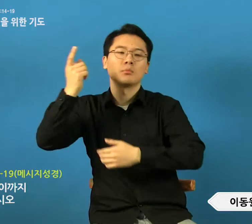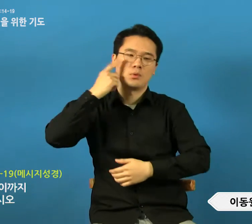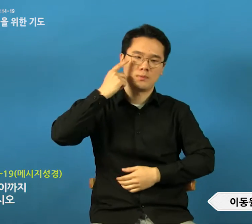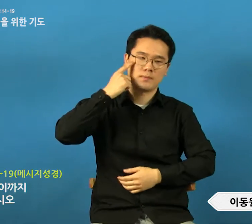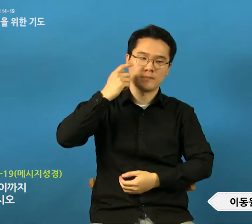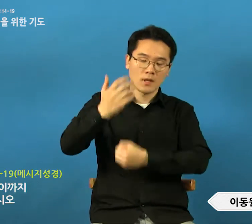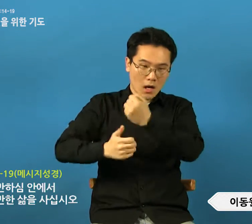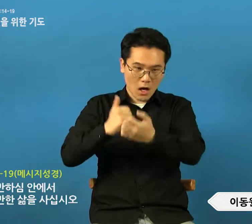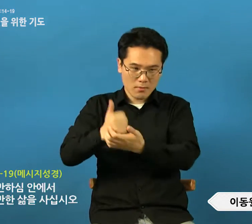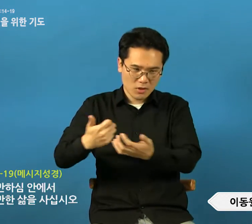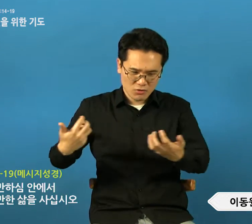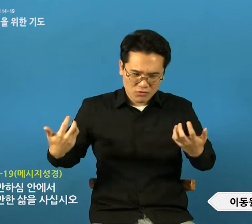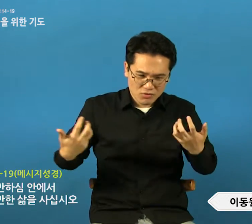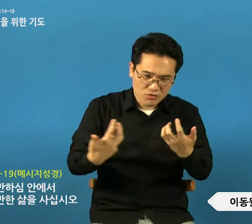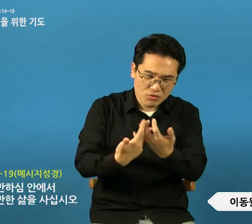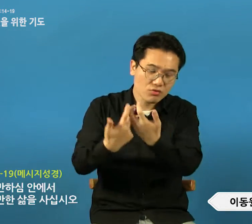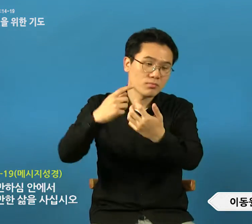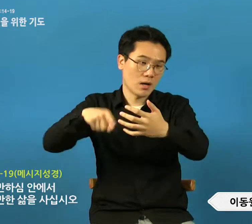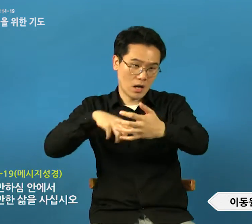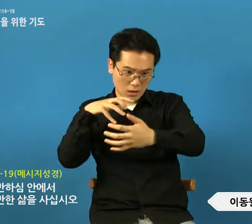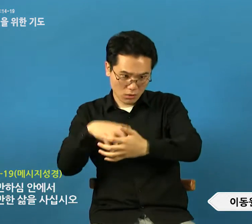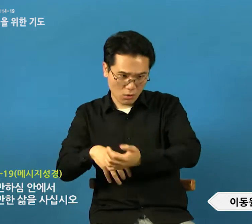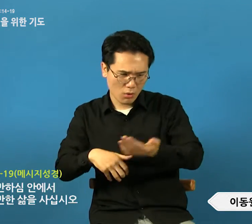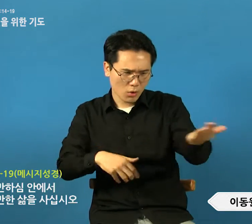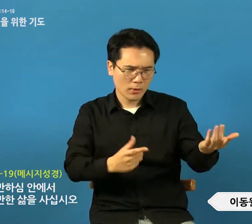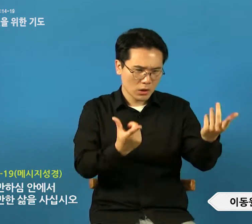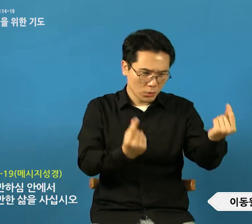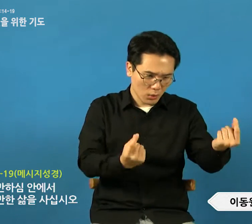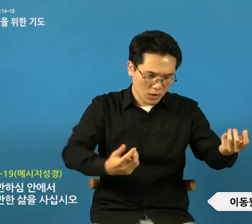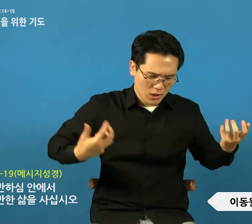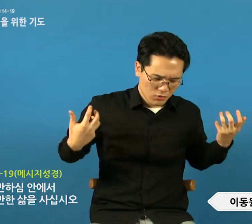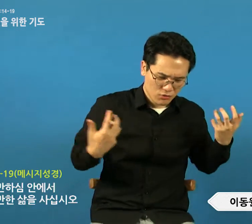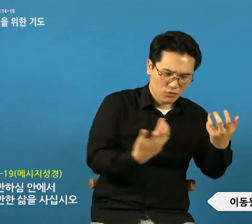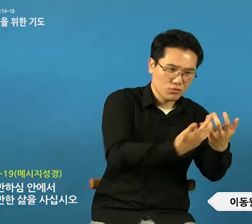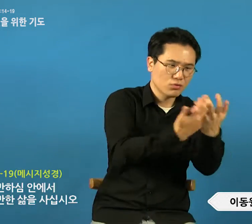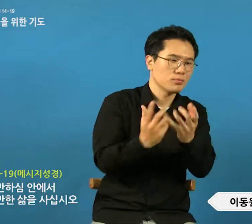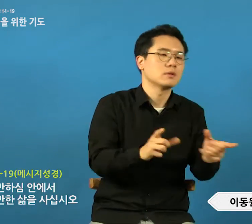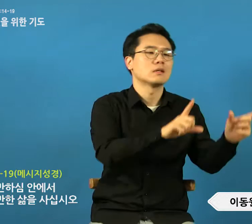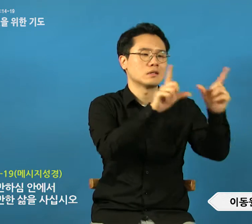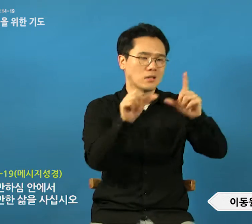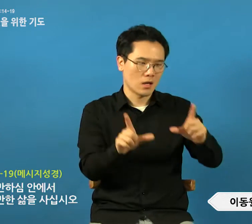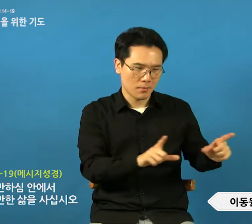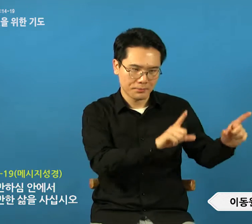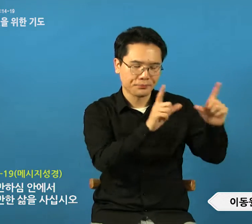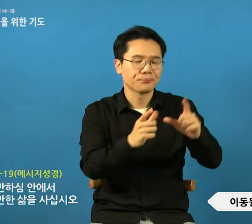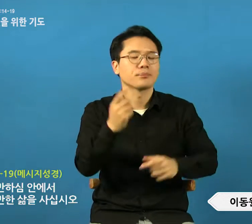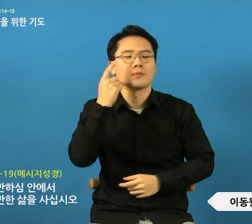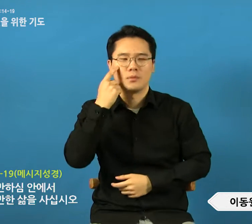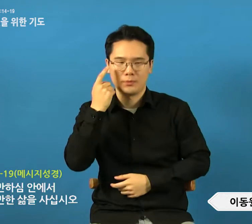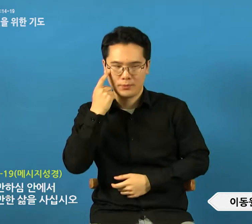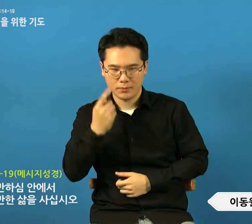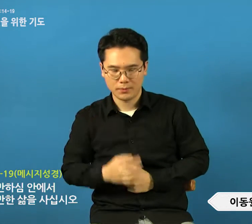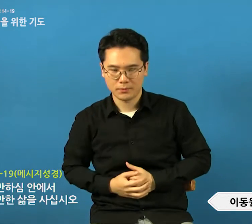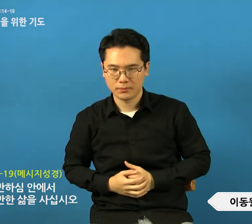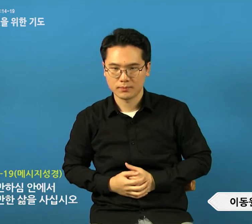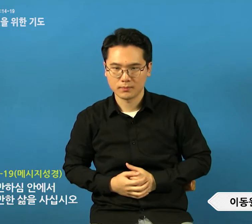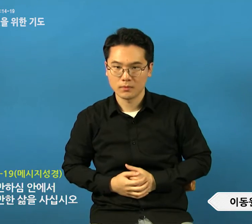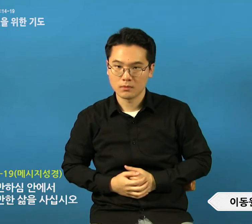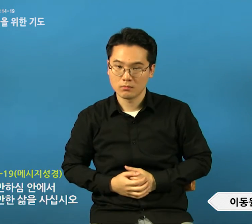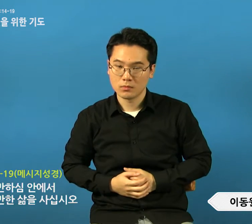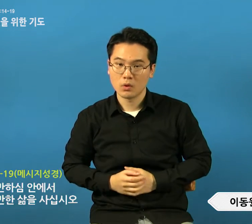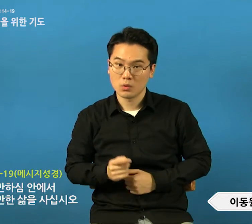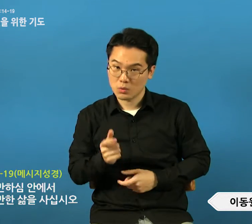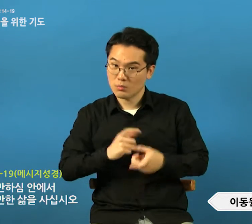보십시오. 하나님의 충만하심 안에서 충만해져 충만한 삶을 사십시오. 조금